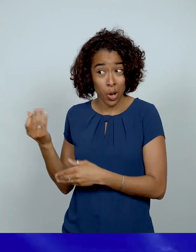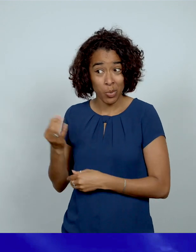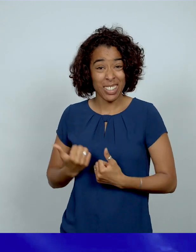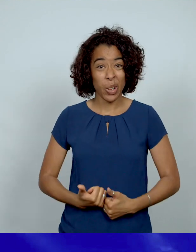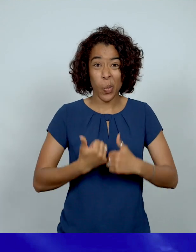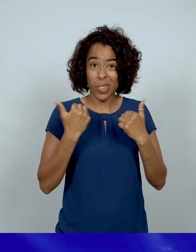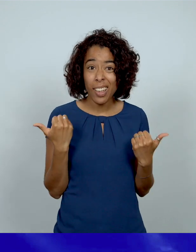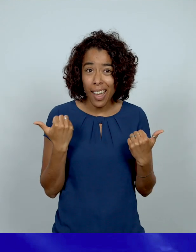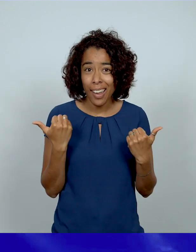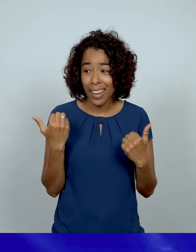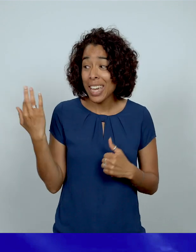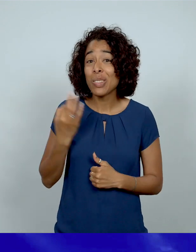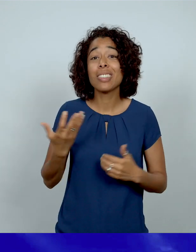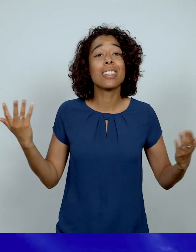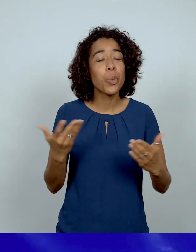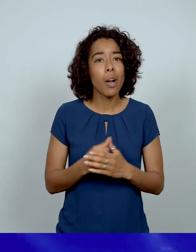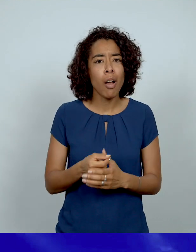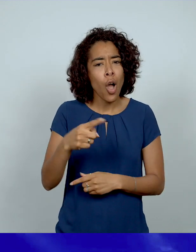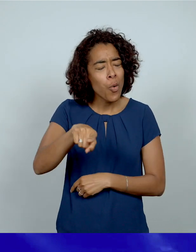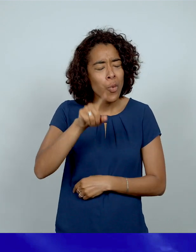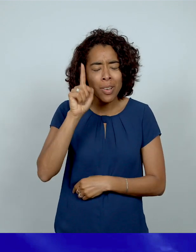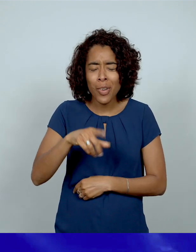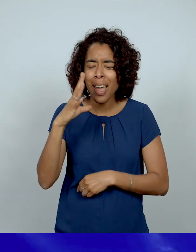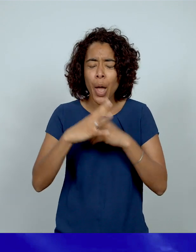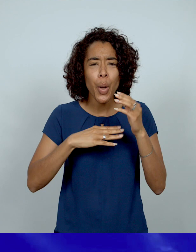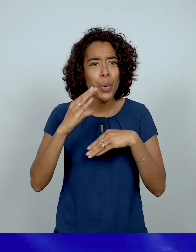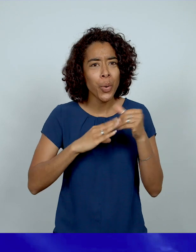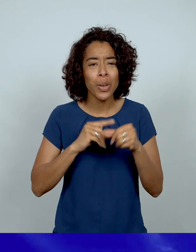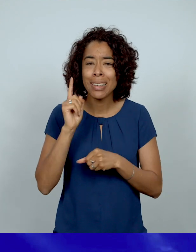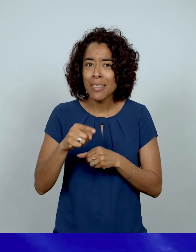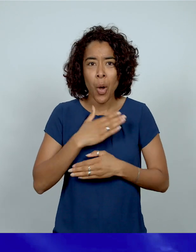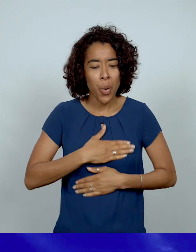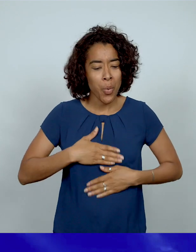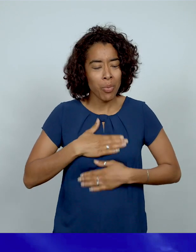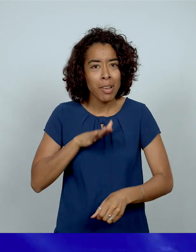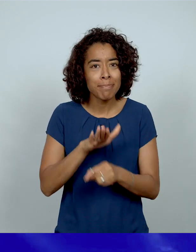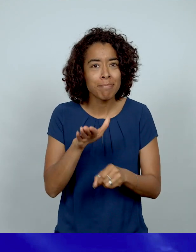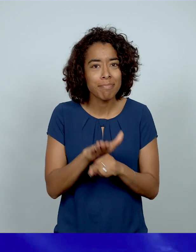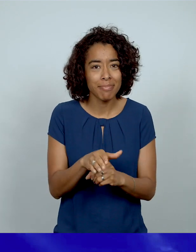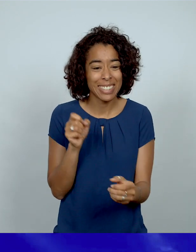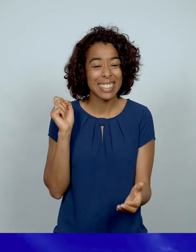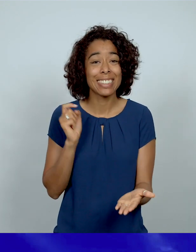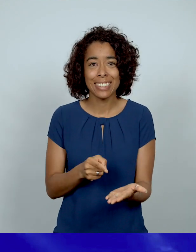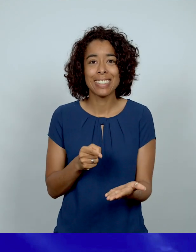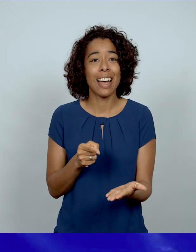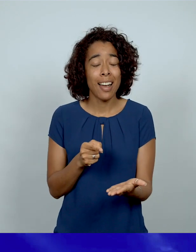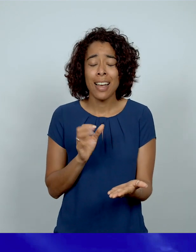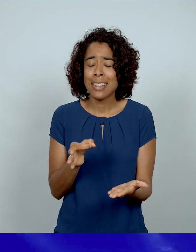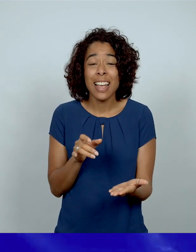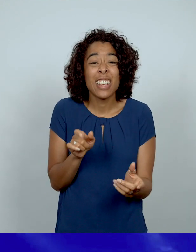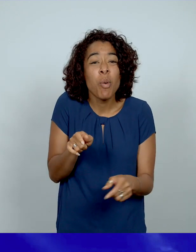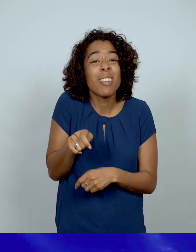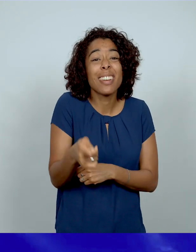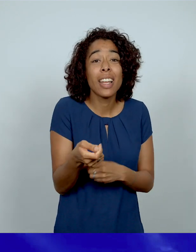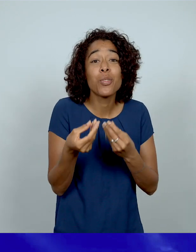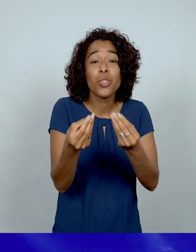un contre-argument, il arrive vers nous et il nous dit « Soyez heureux, soyez contents ». Et je crois que le contentement est